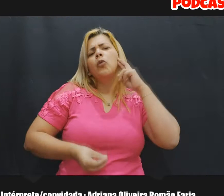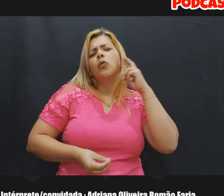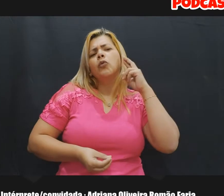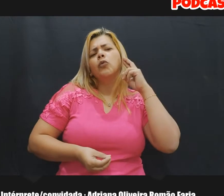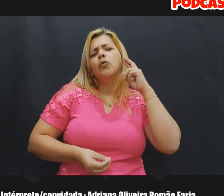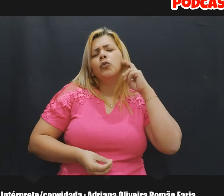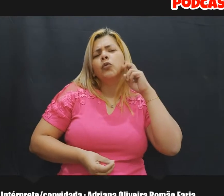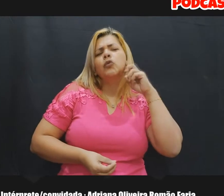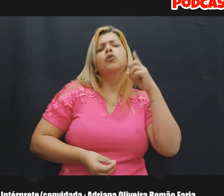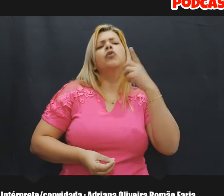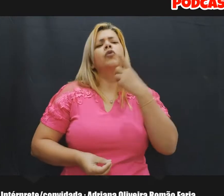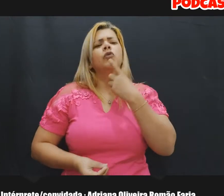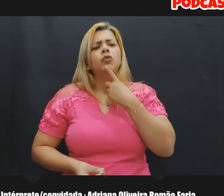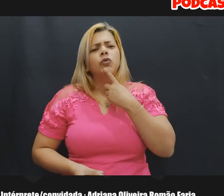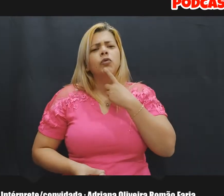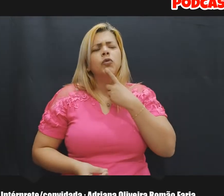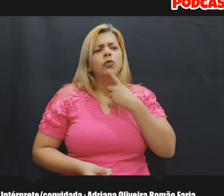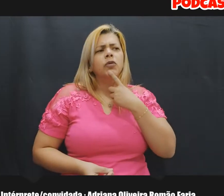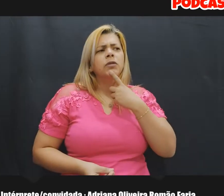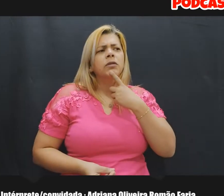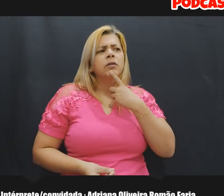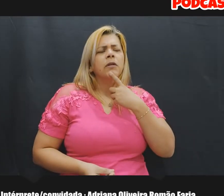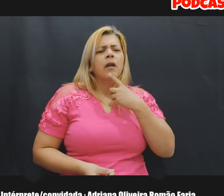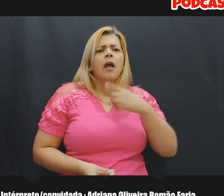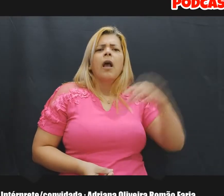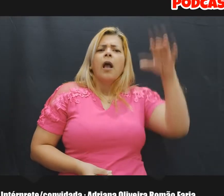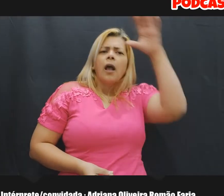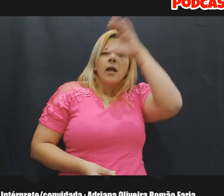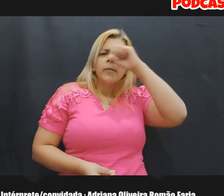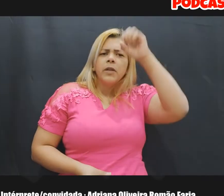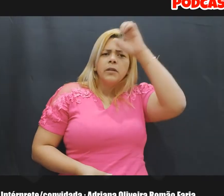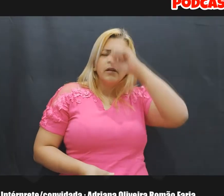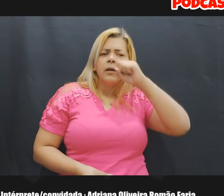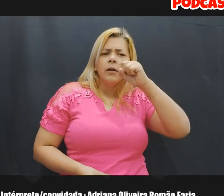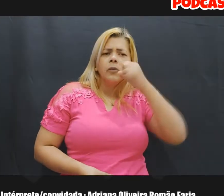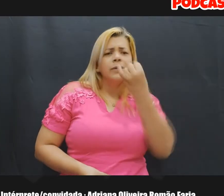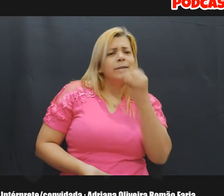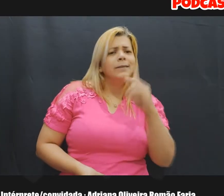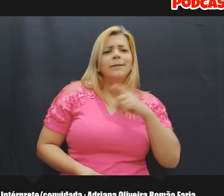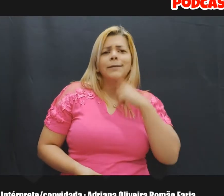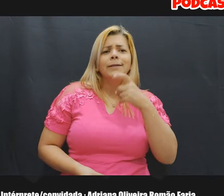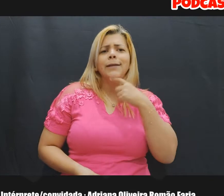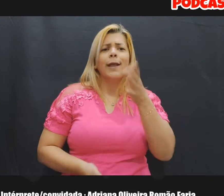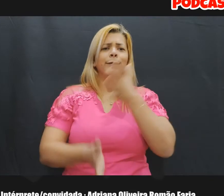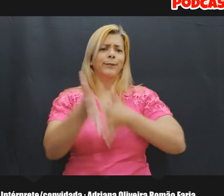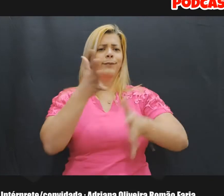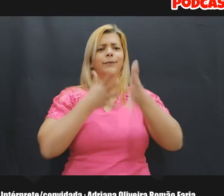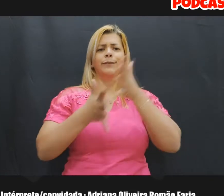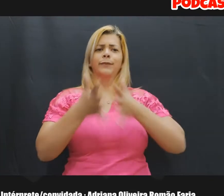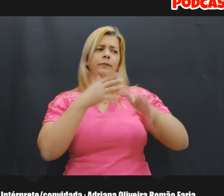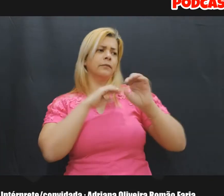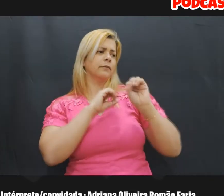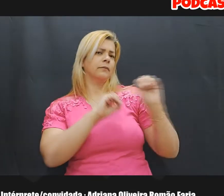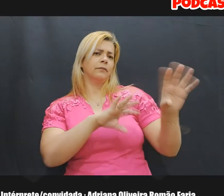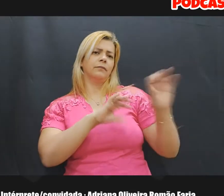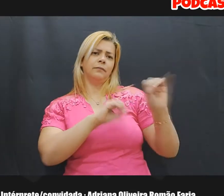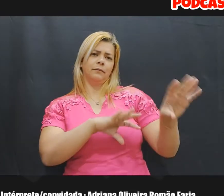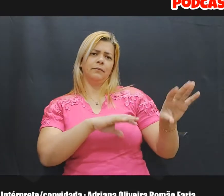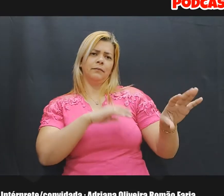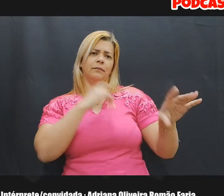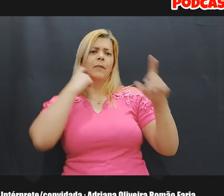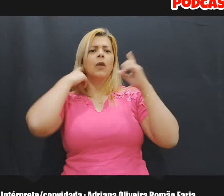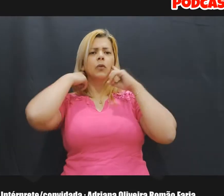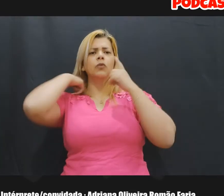quem sinalize, não é verdade? Então, isso é muito importante. Os surdos, eles